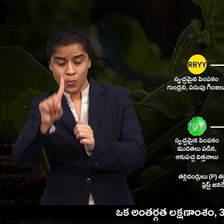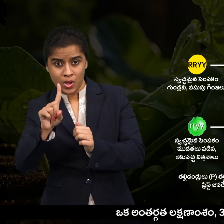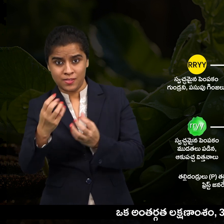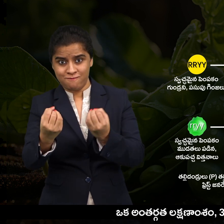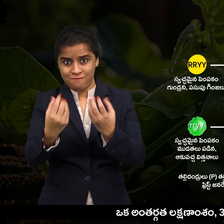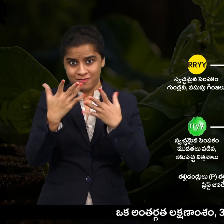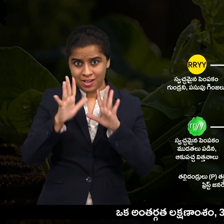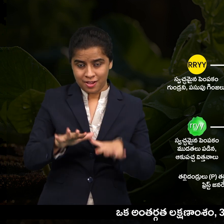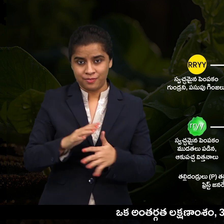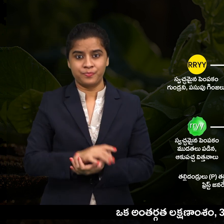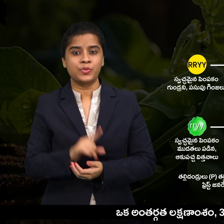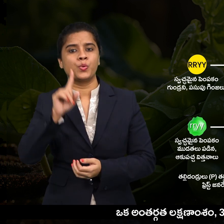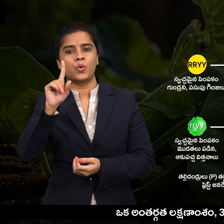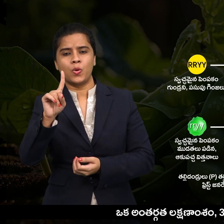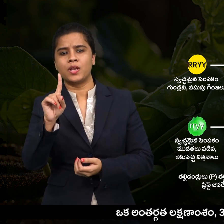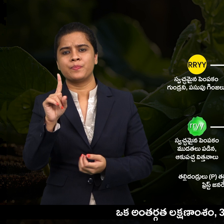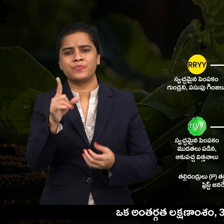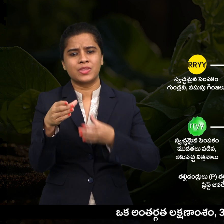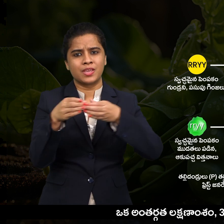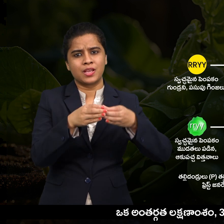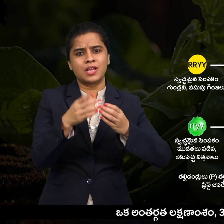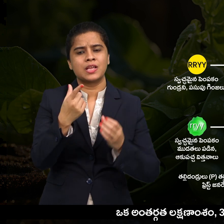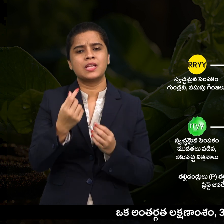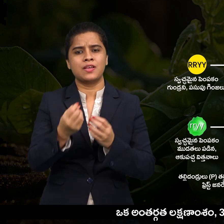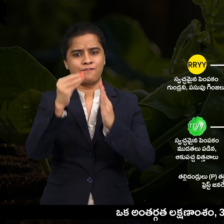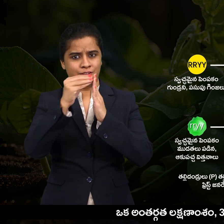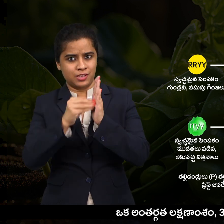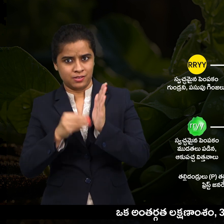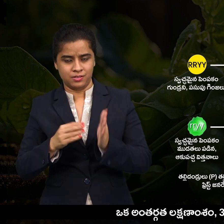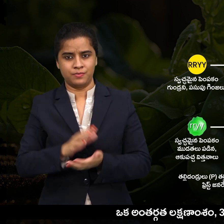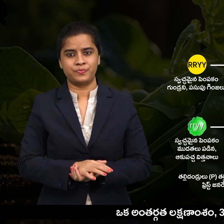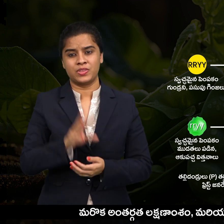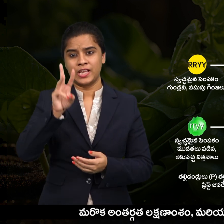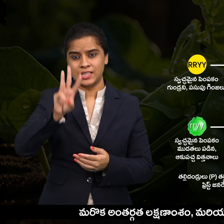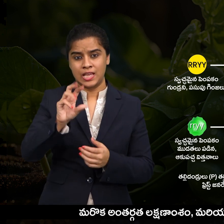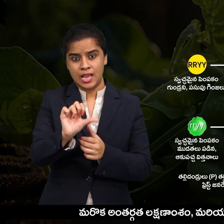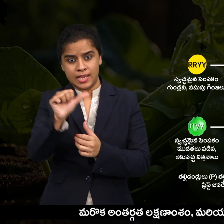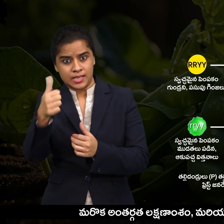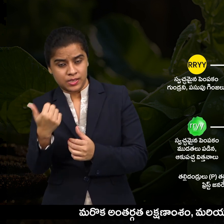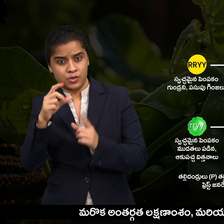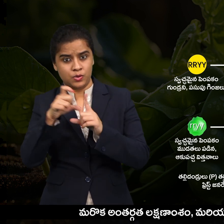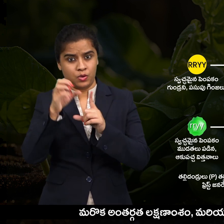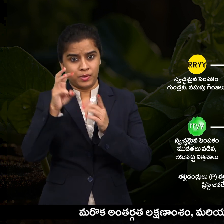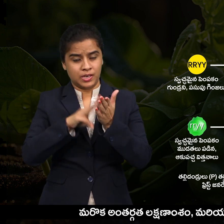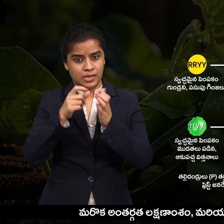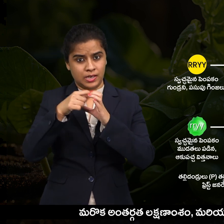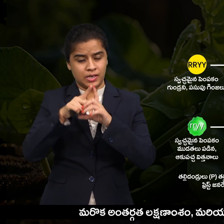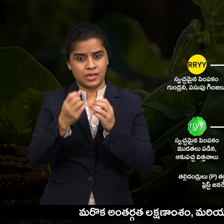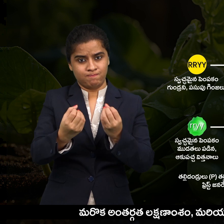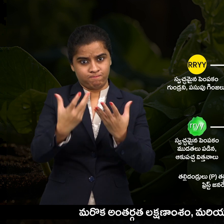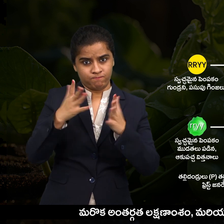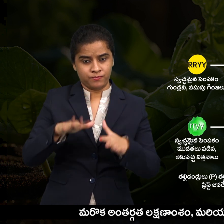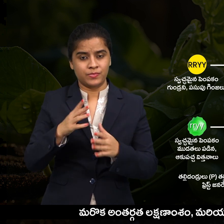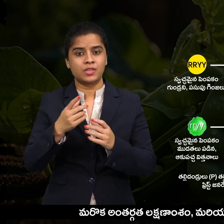1 అంతర్గత లక్షణాంశం, 3 మరొక బహిర్గత లక్షణాంశం మరియు మరొక అంతర్గత లక్షణాంశం